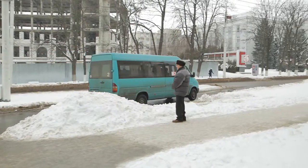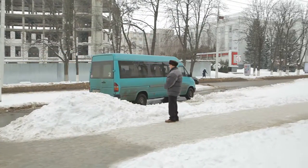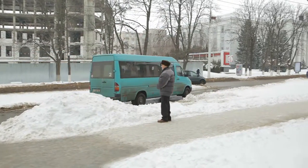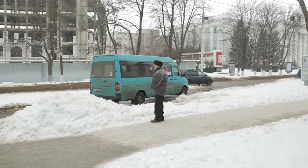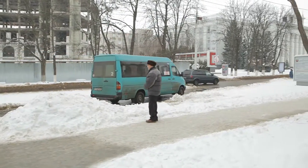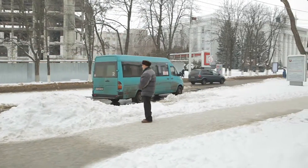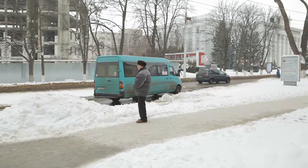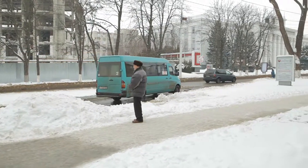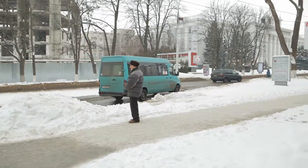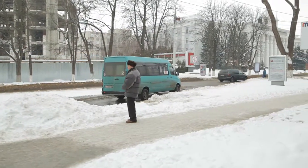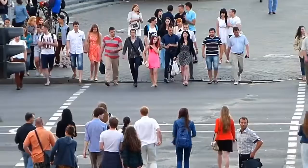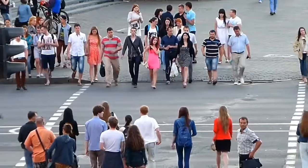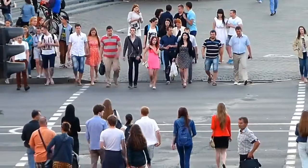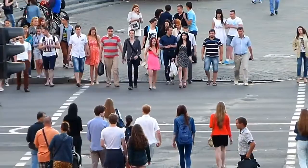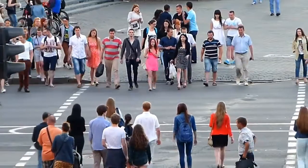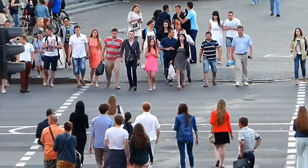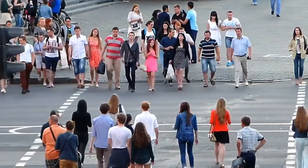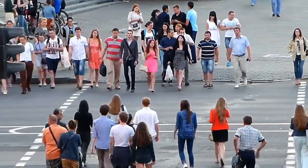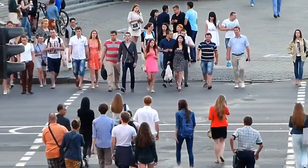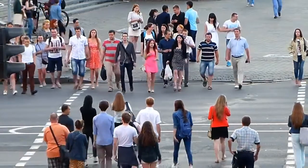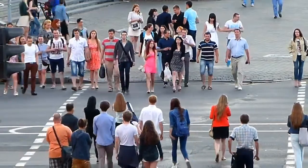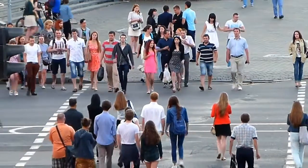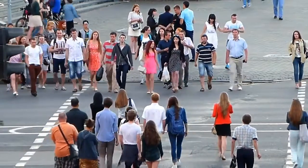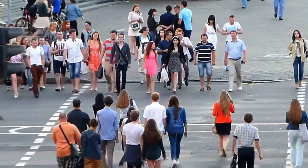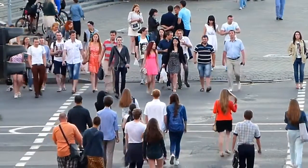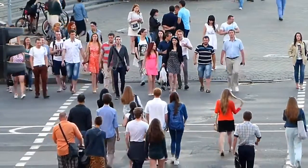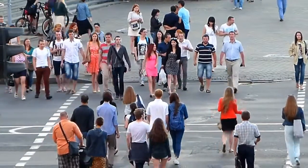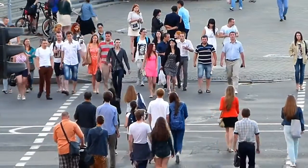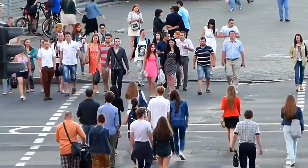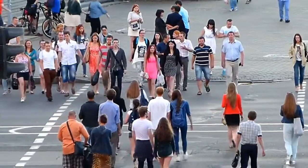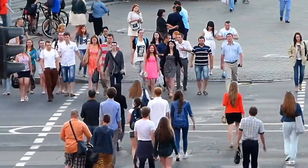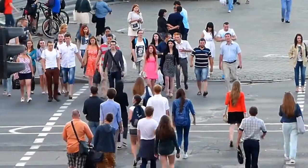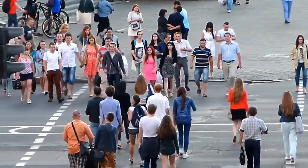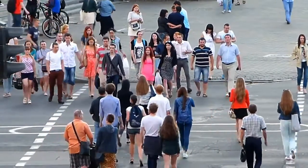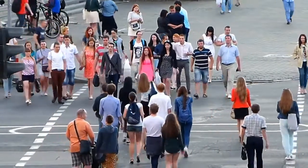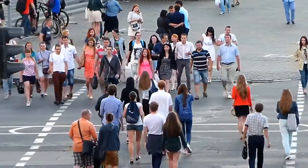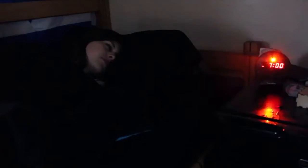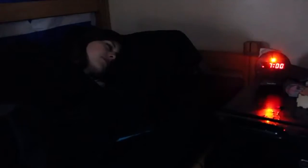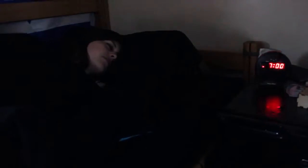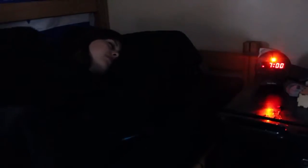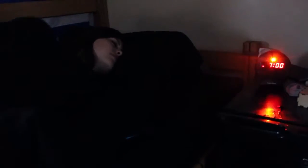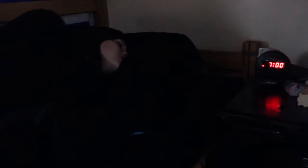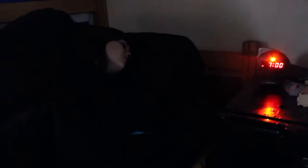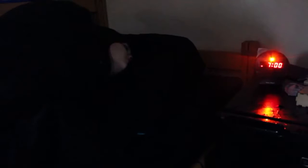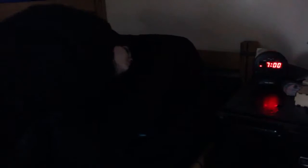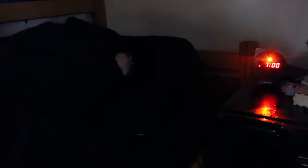На Земле около 400 миллионов человек страдают глухотой. Правда, глухота – это общее название. Ее степень определяется